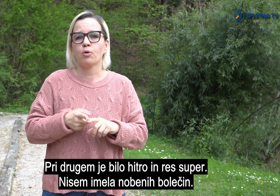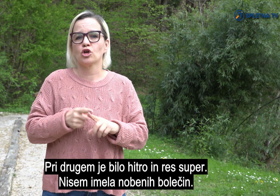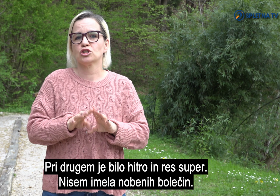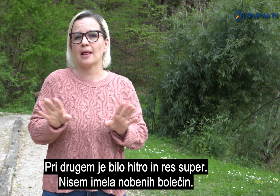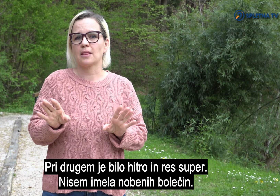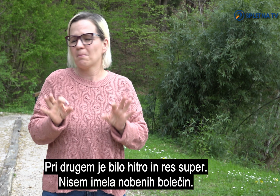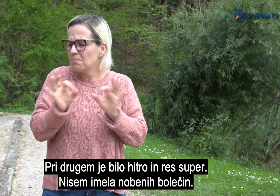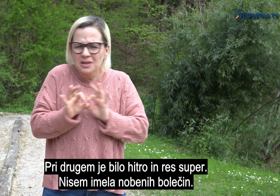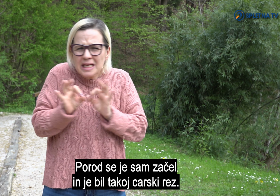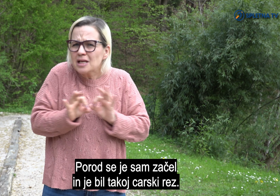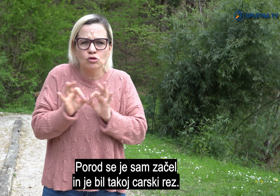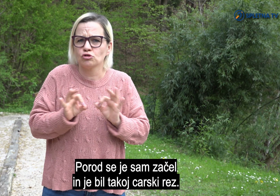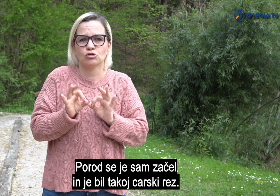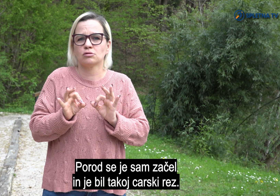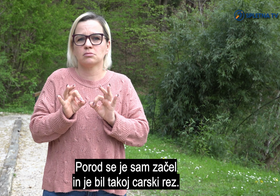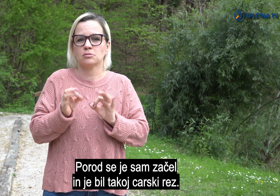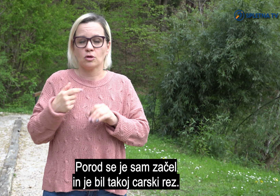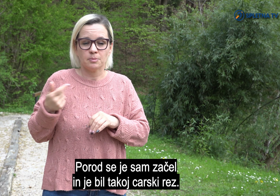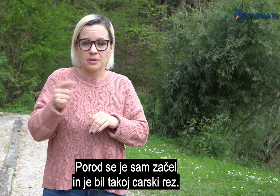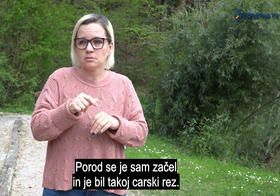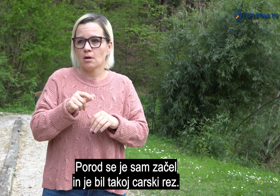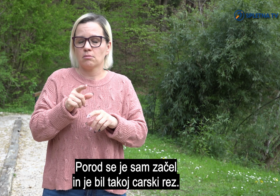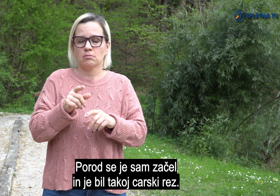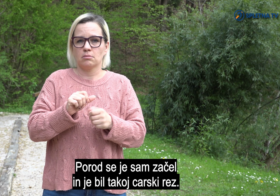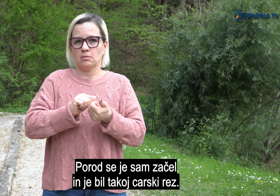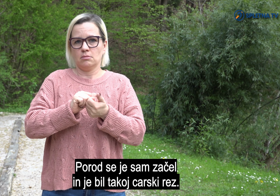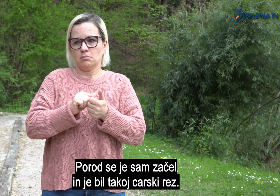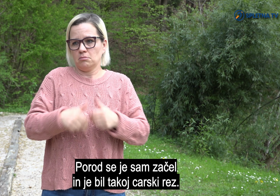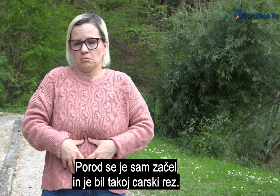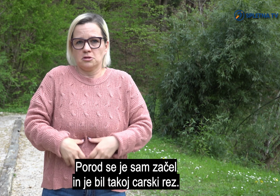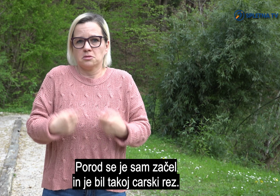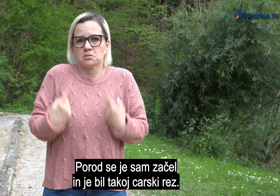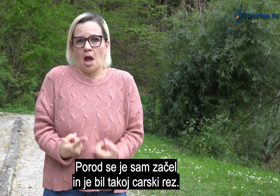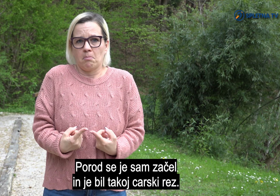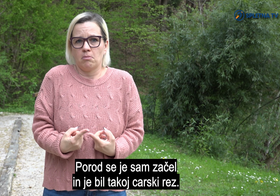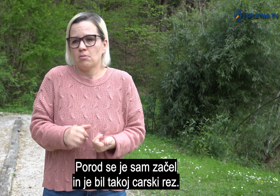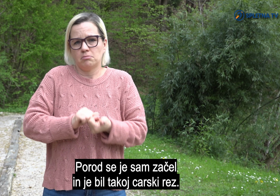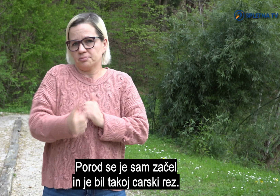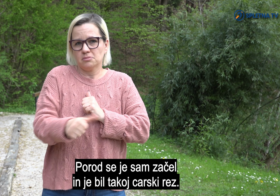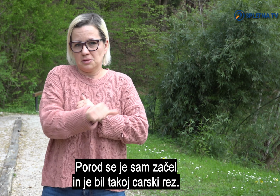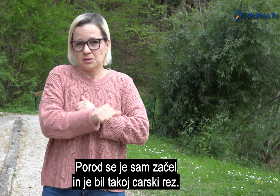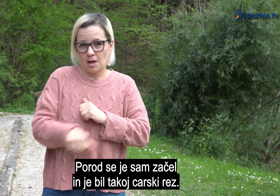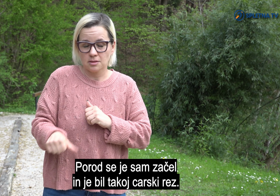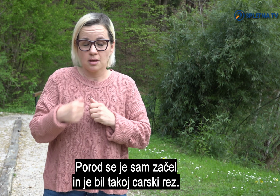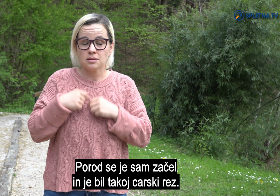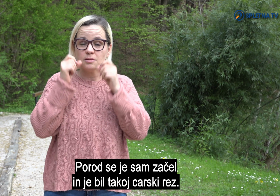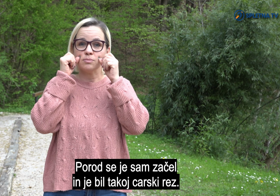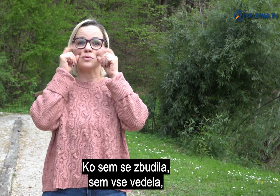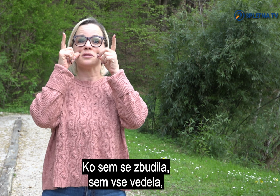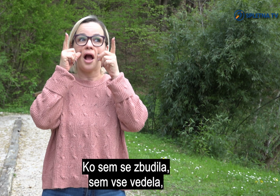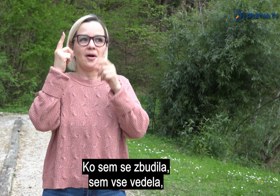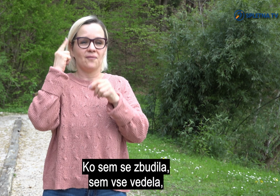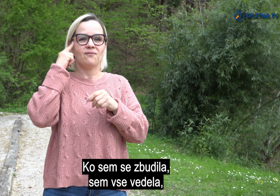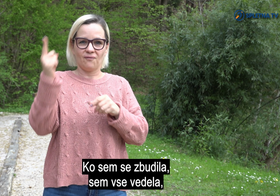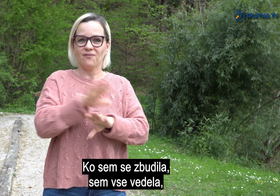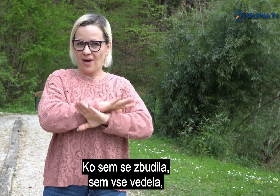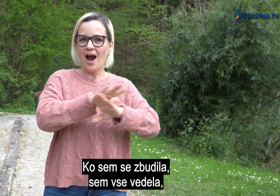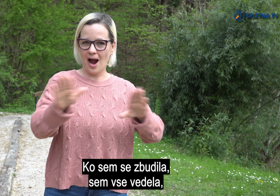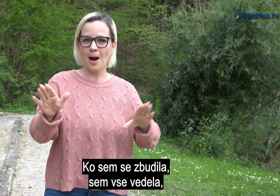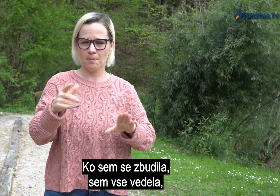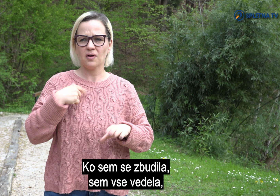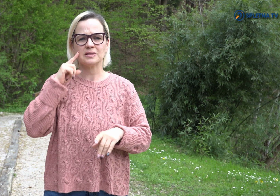Nisem imela nobenih bolečin. Porod se je sam začel in je bil takoj carski rez. Ko sem se zbudila, sem vse vedela, ker sem